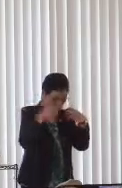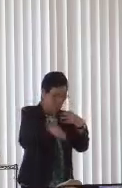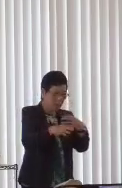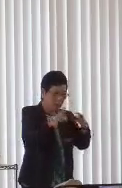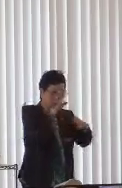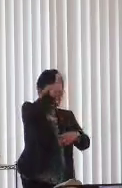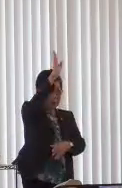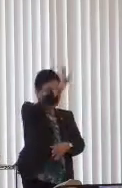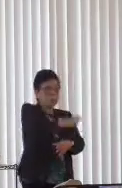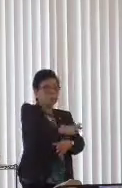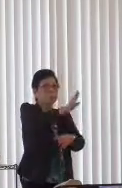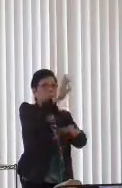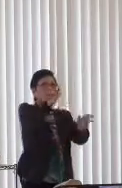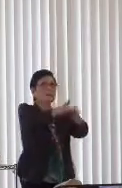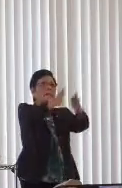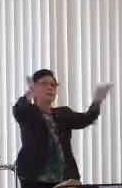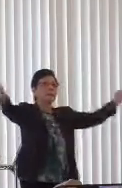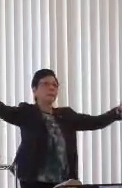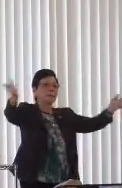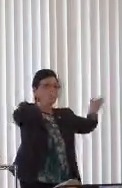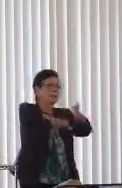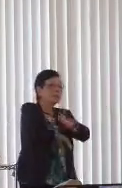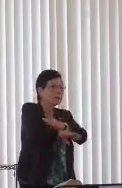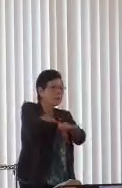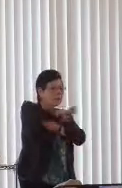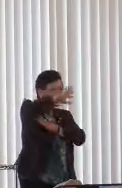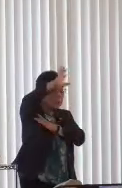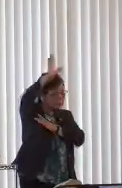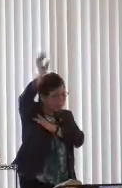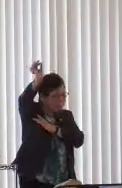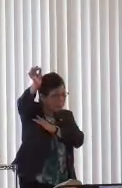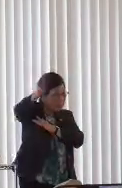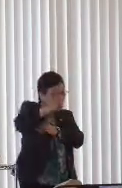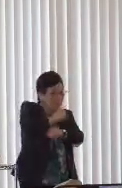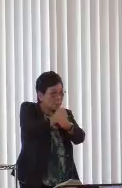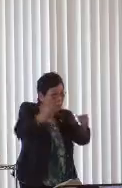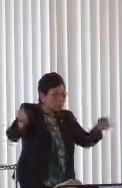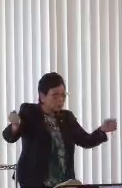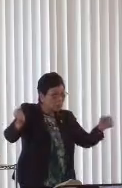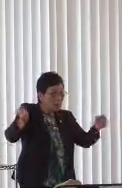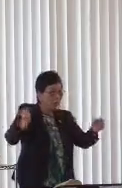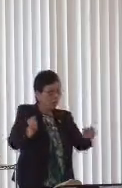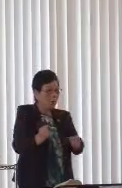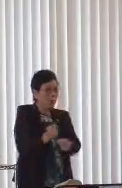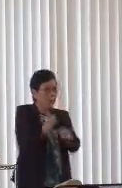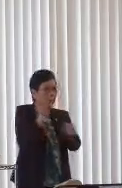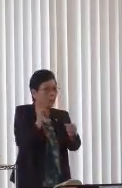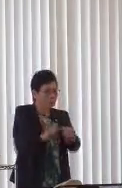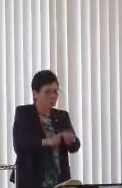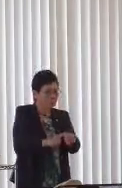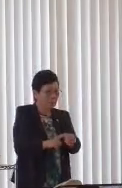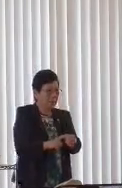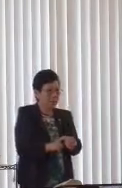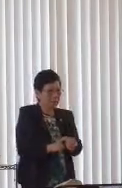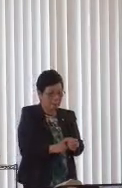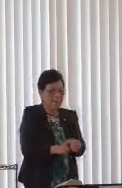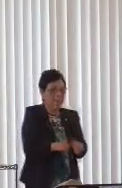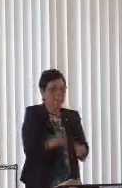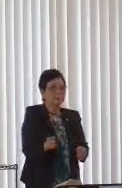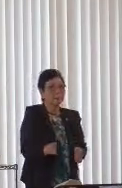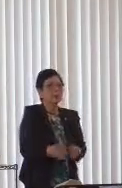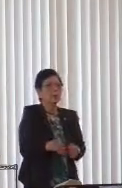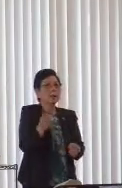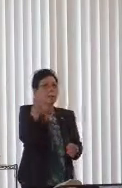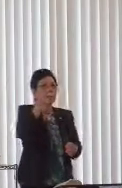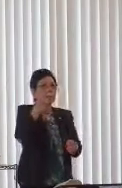く、ご自分を待望している人たちに救いをもたらすために現れてくださるのです。一度目には、つまり2000年